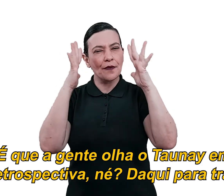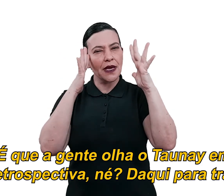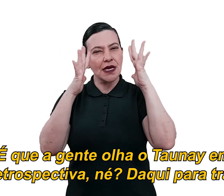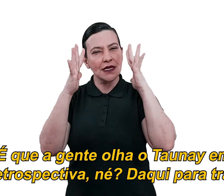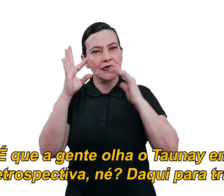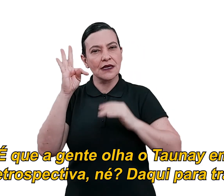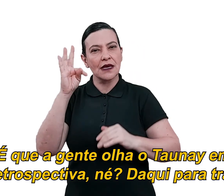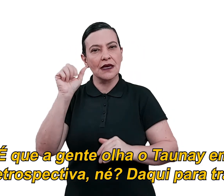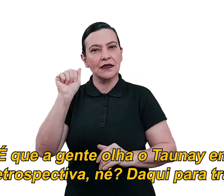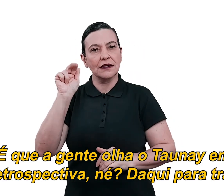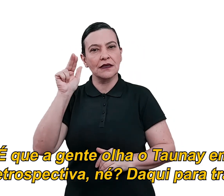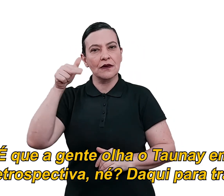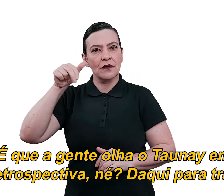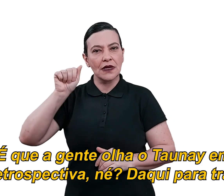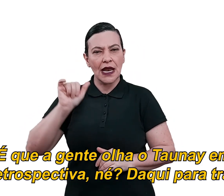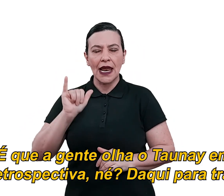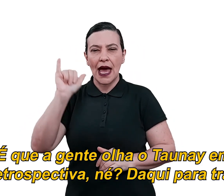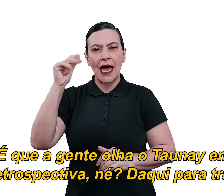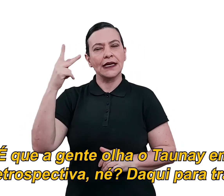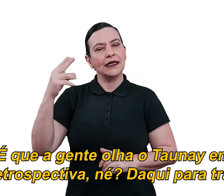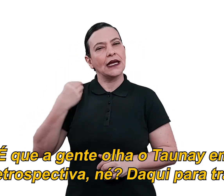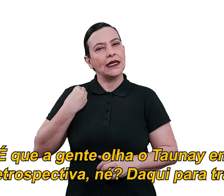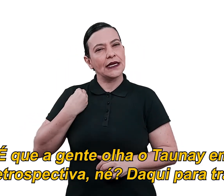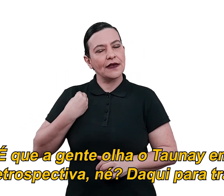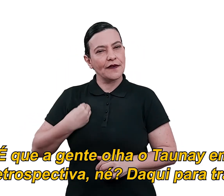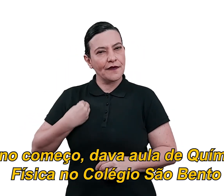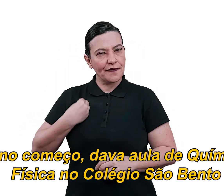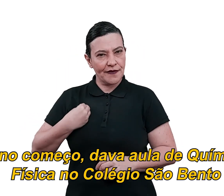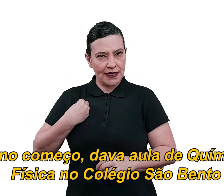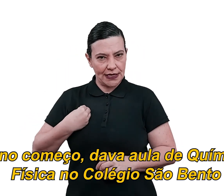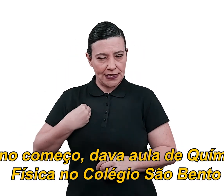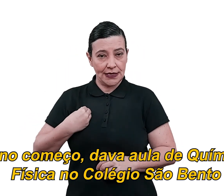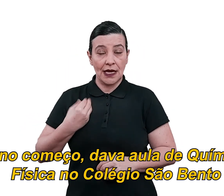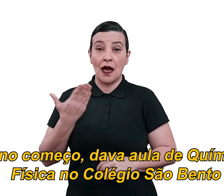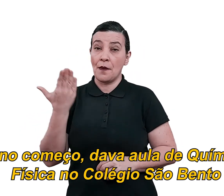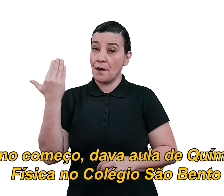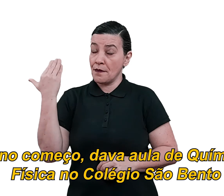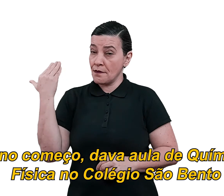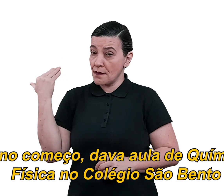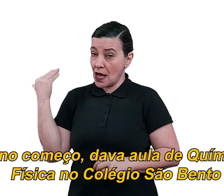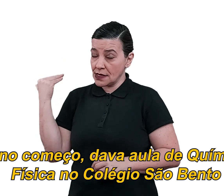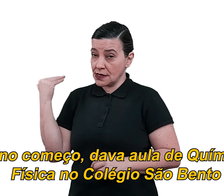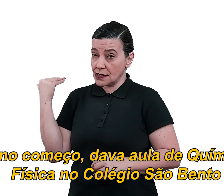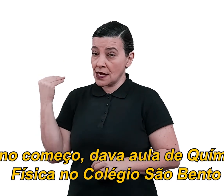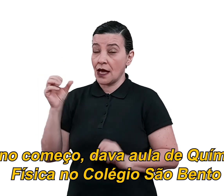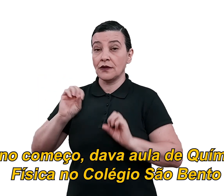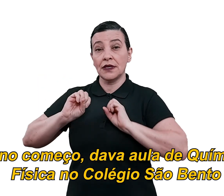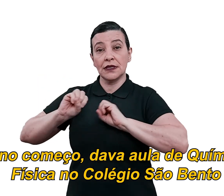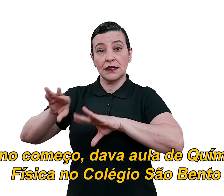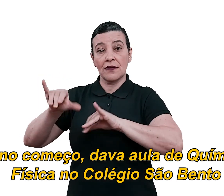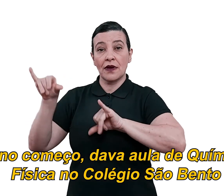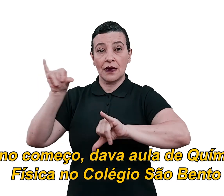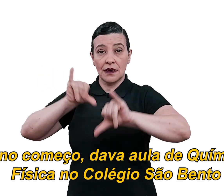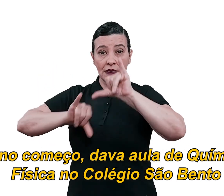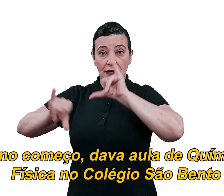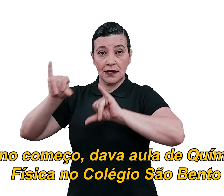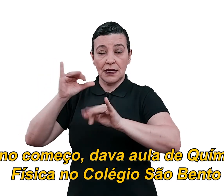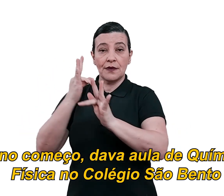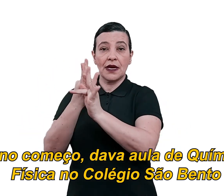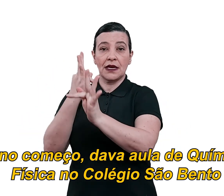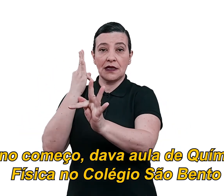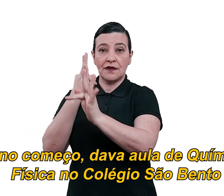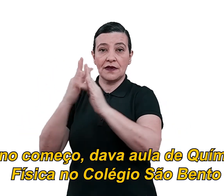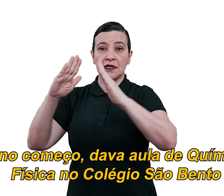gente olha o Toné em retrospectiva, né? Daqui para trás. Ele, no começo, ele dava aula de Química